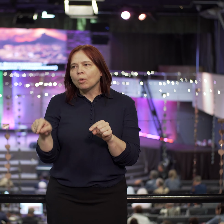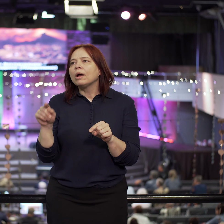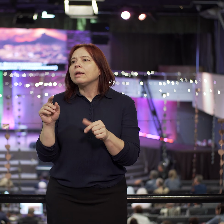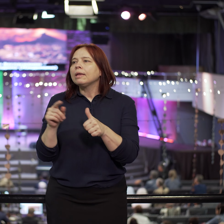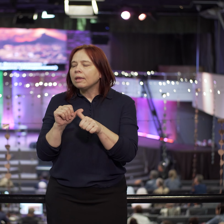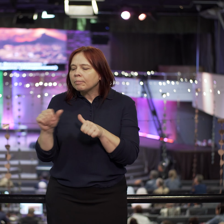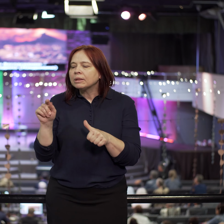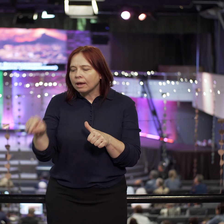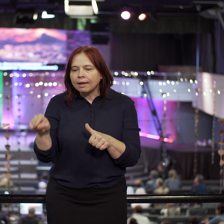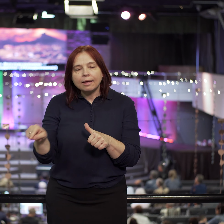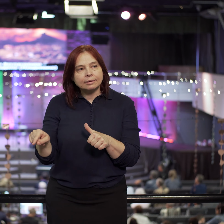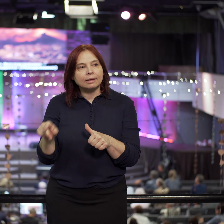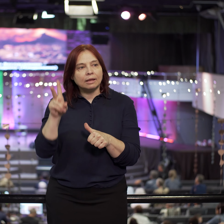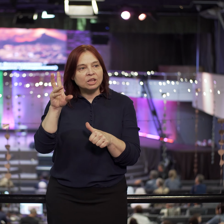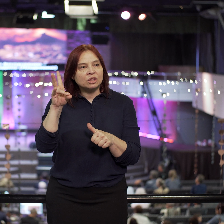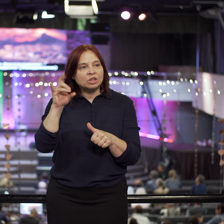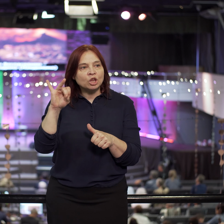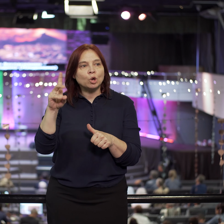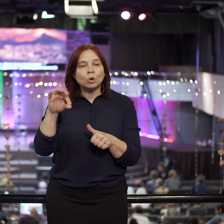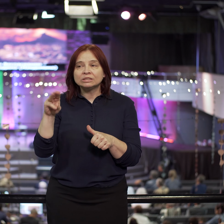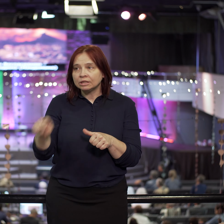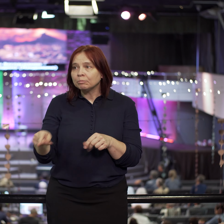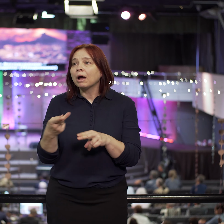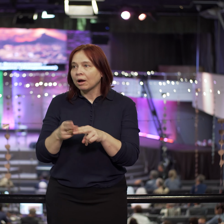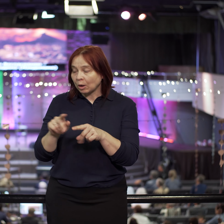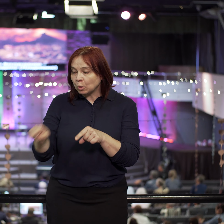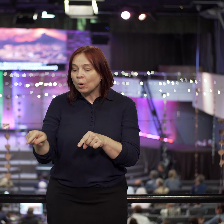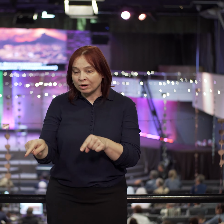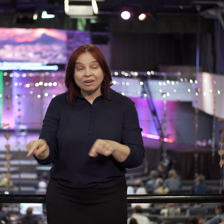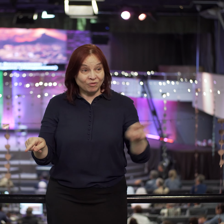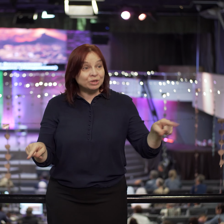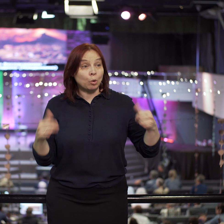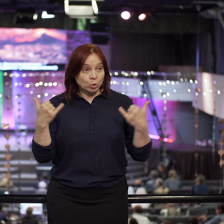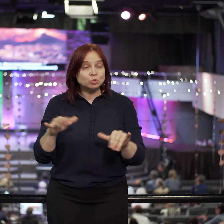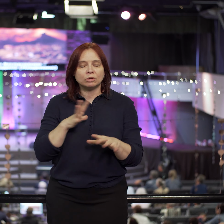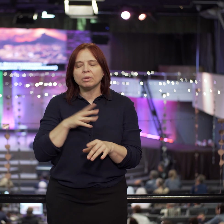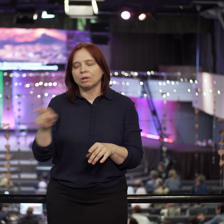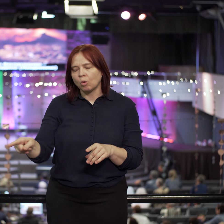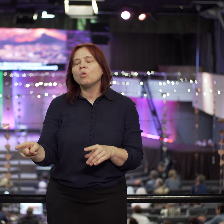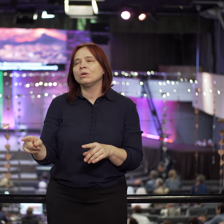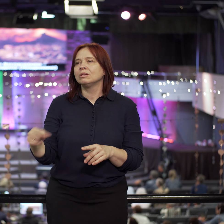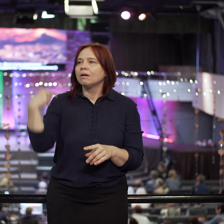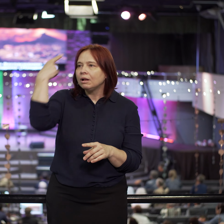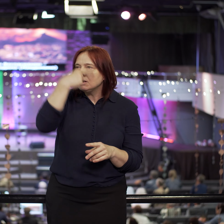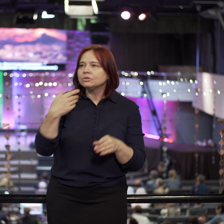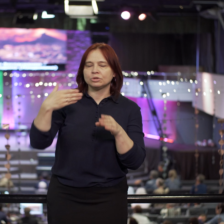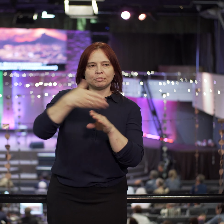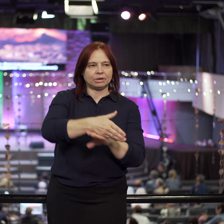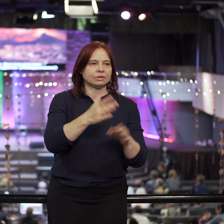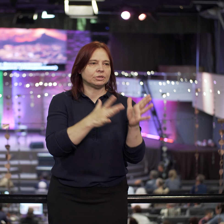человек, который разговаривал с Иисусом Христом. Потому что